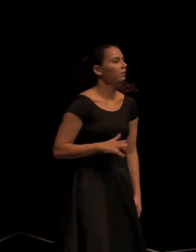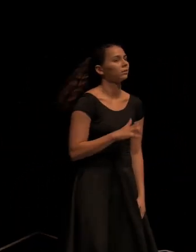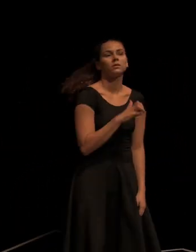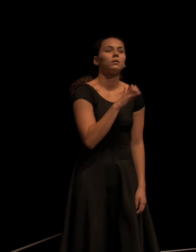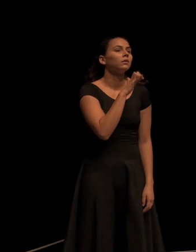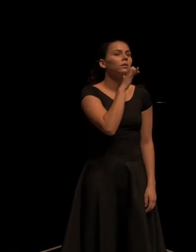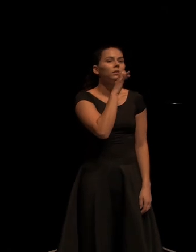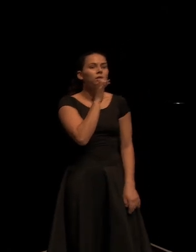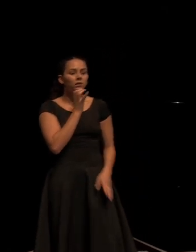ah